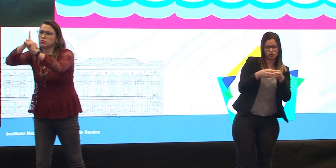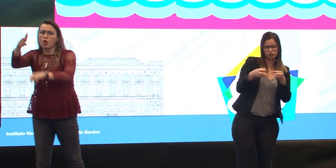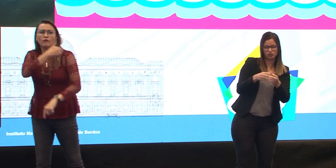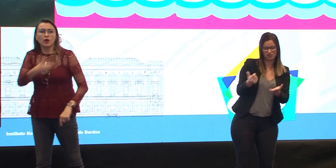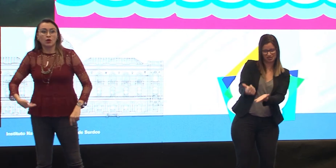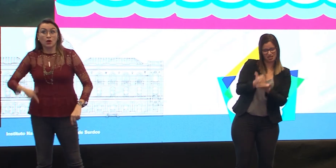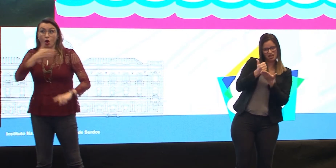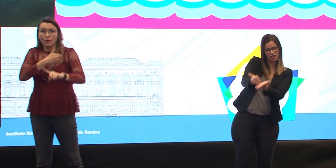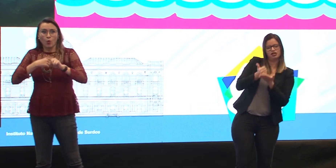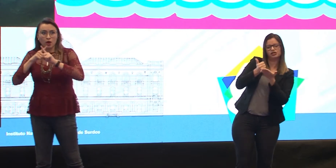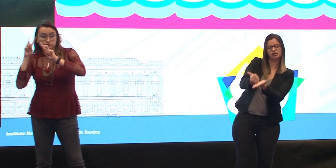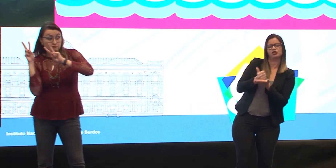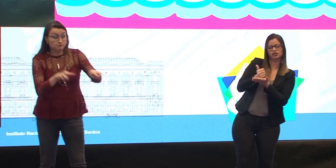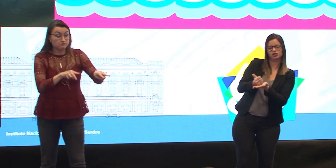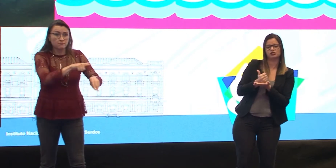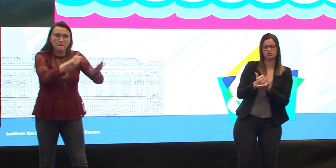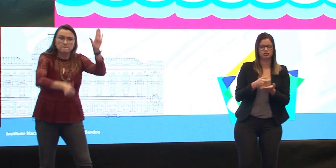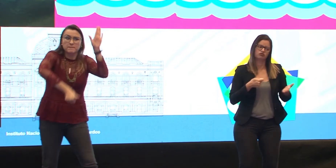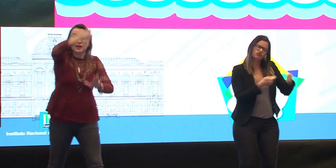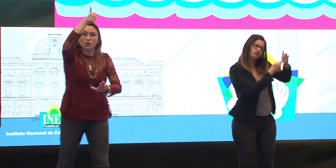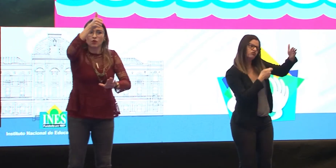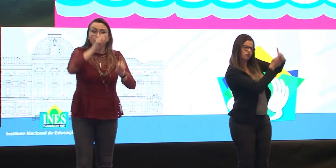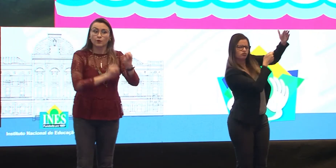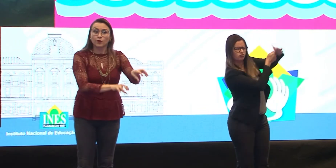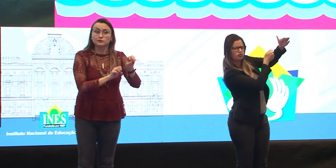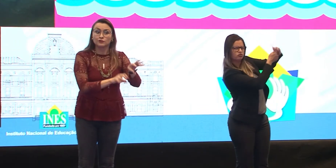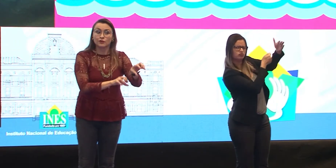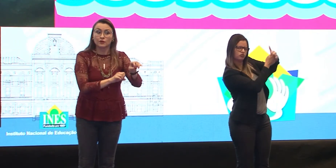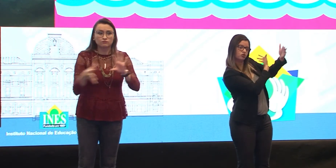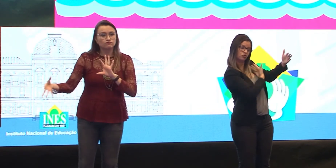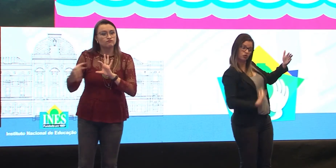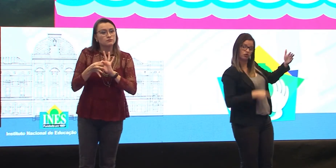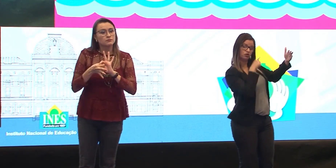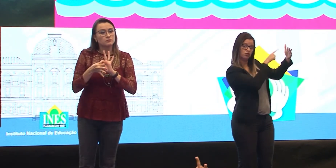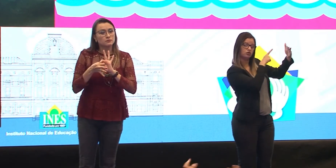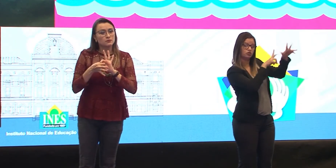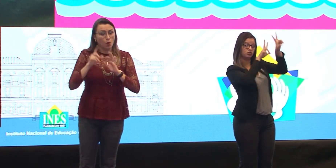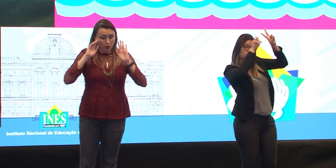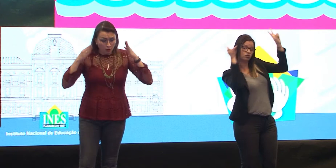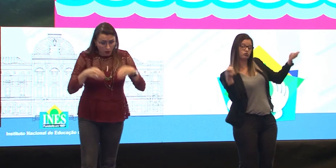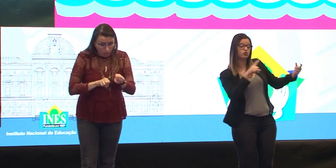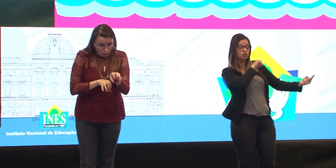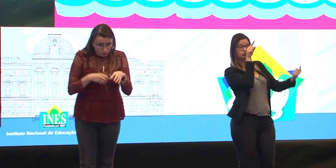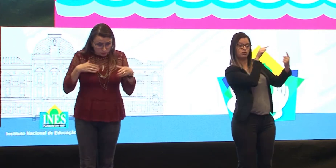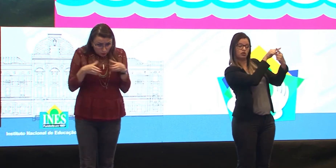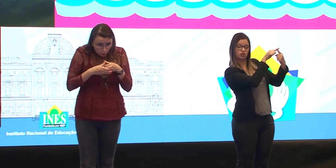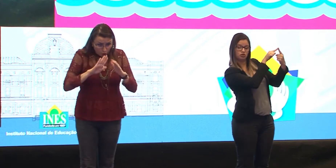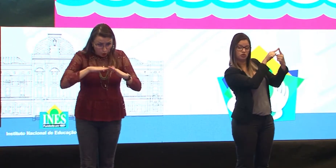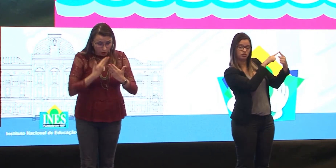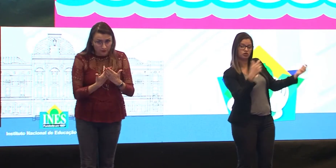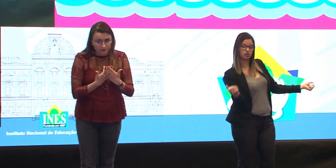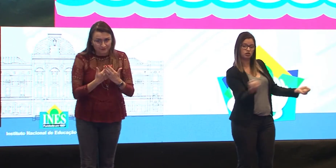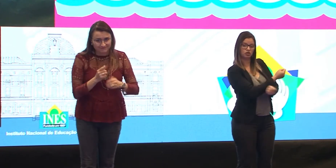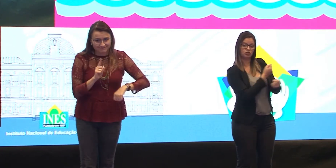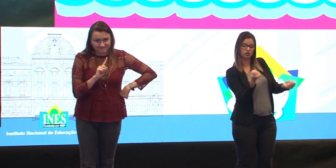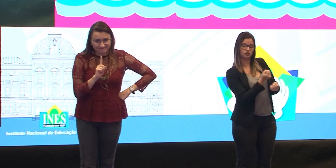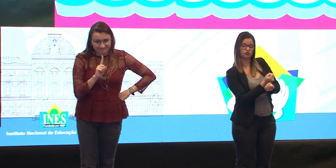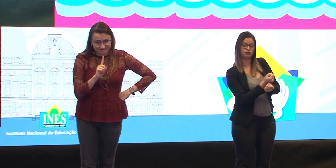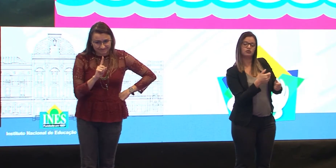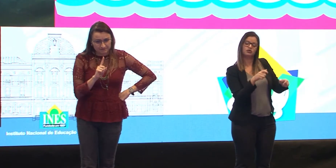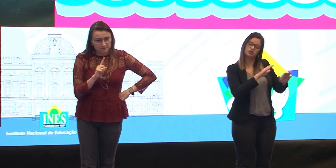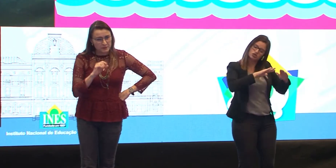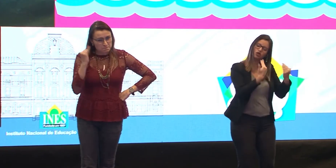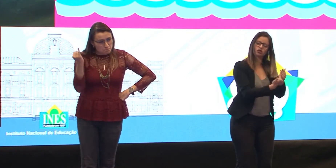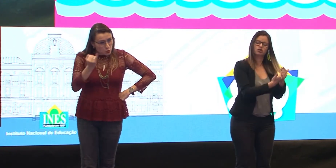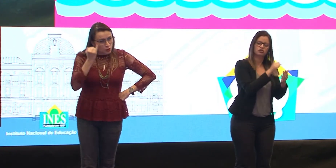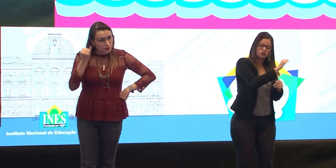o processo de luta por parte da esfera educacional e pensar primordialmente na educação. Porque se